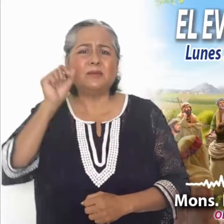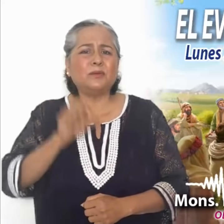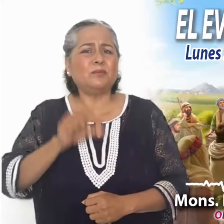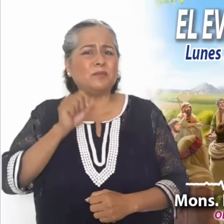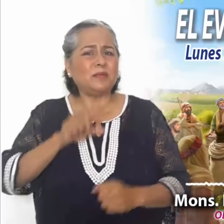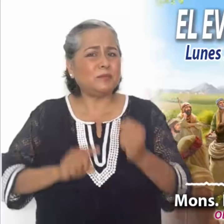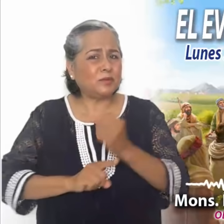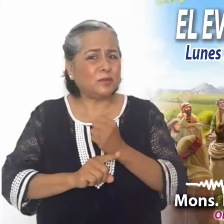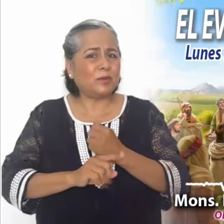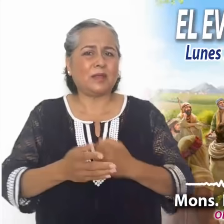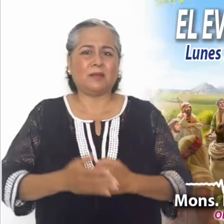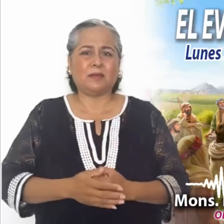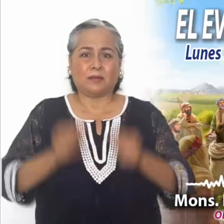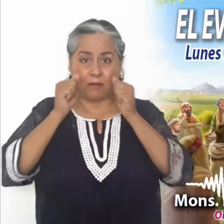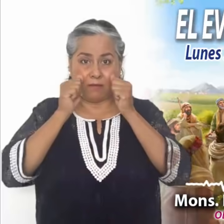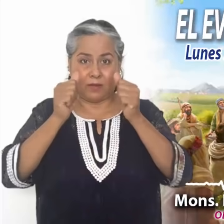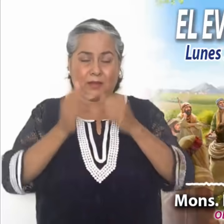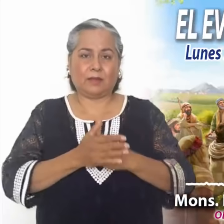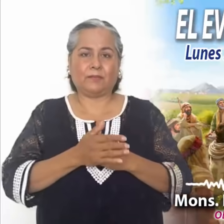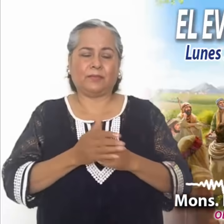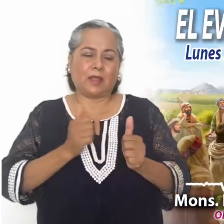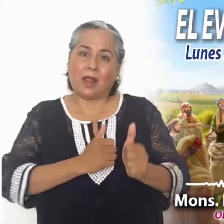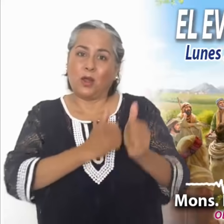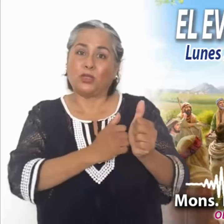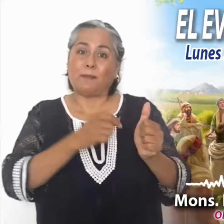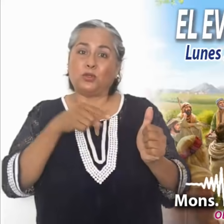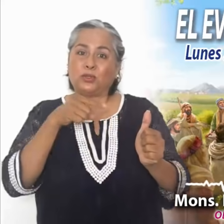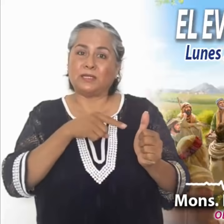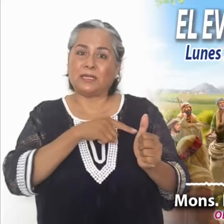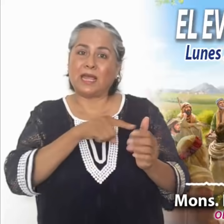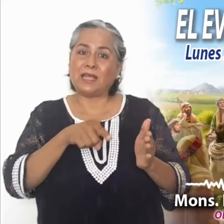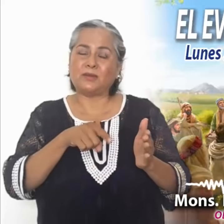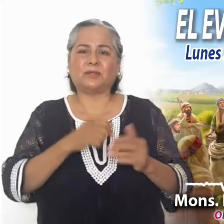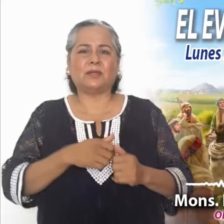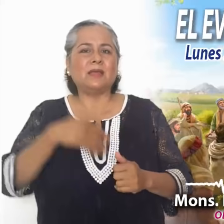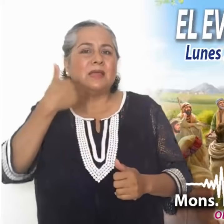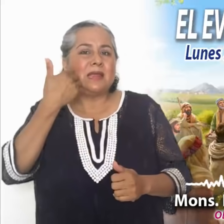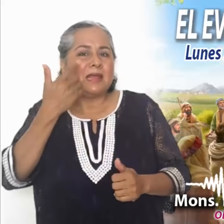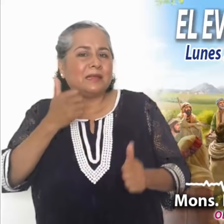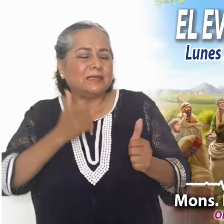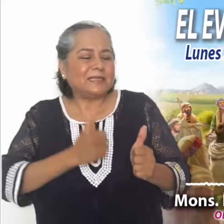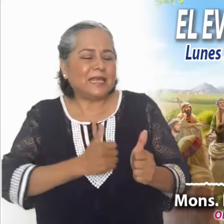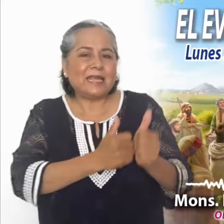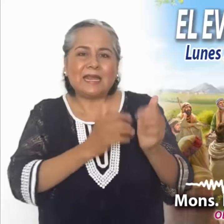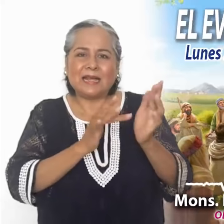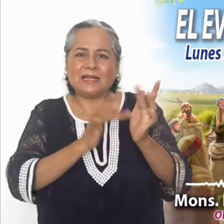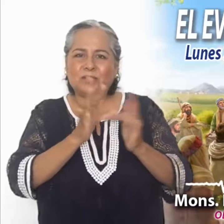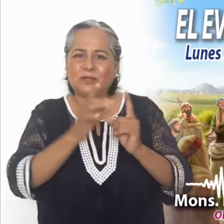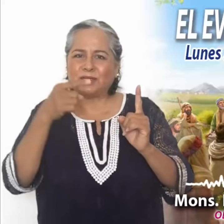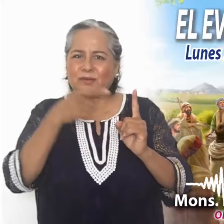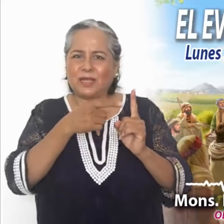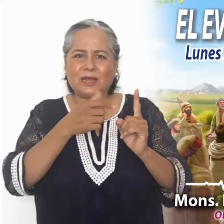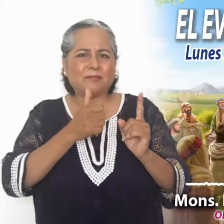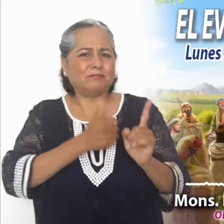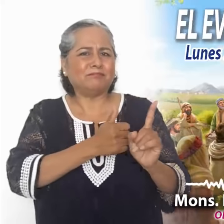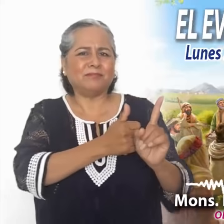Dificultades enormes deberían presentarse para aquellos que empezaban a escuchar la palabra y que querían seguir a este maestro